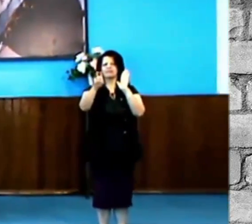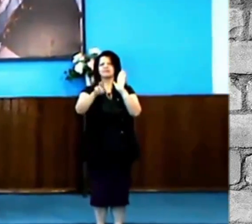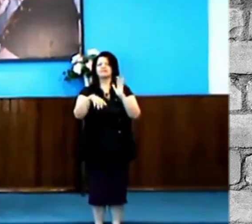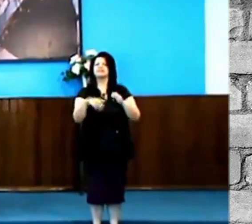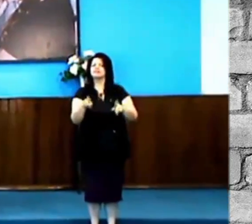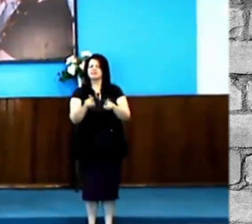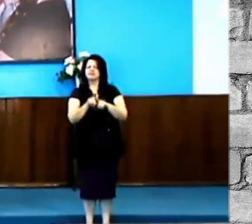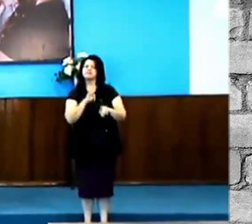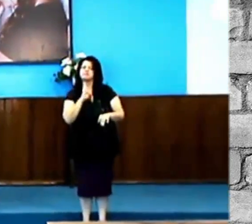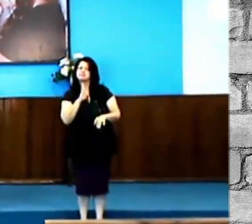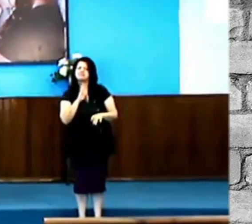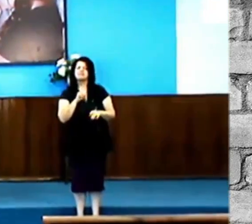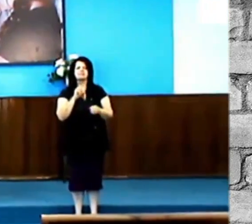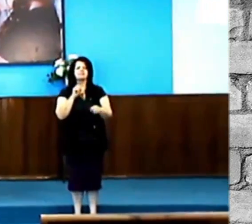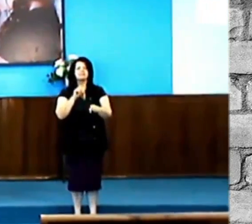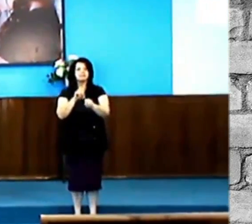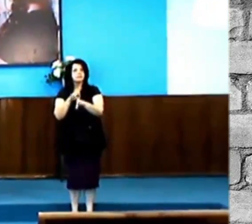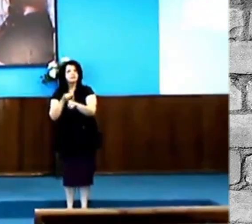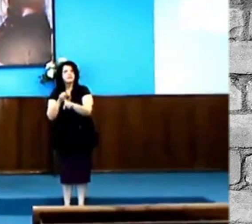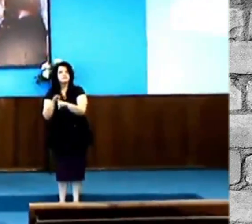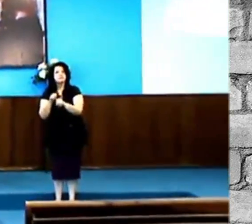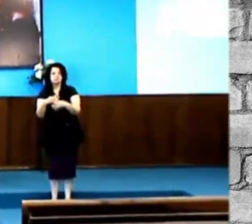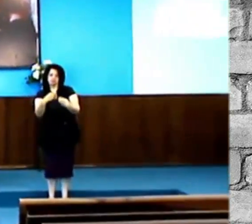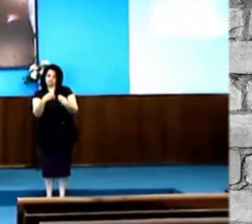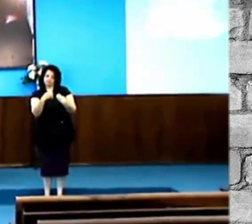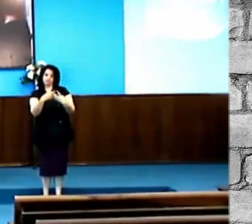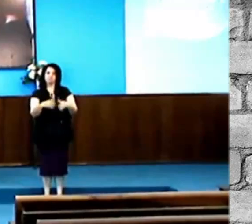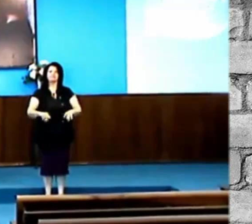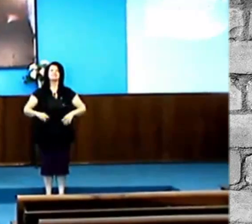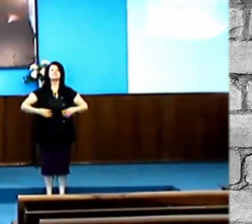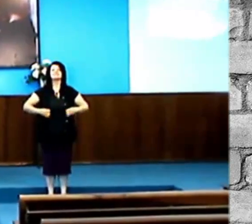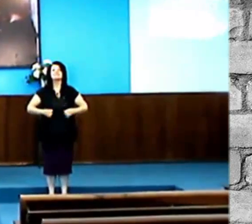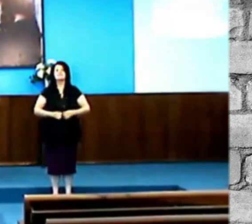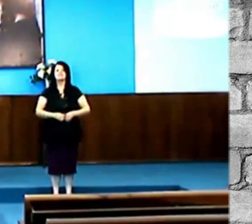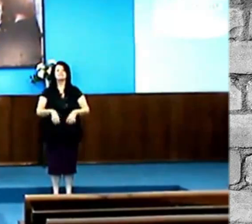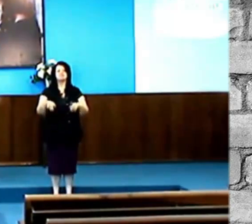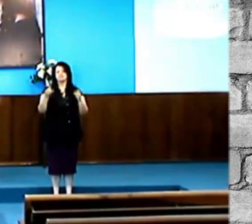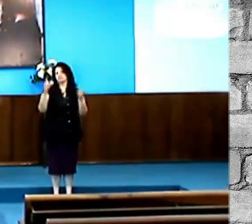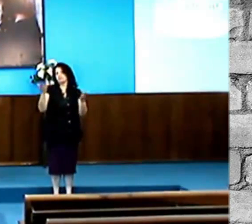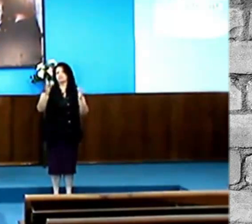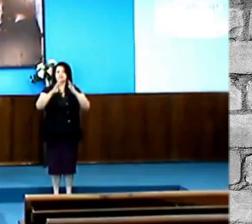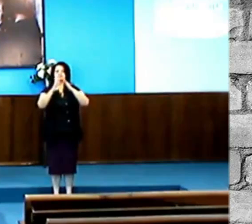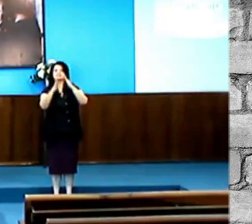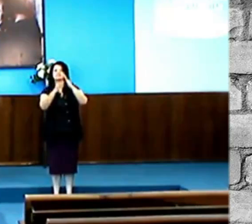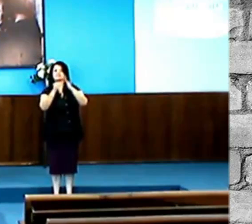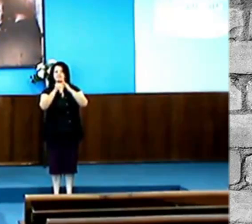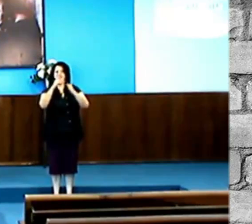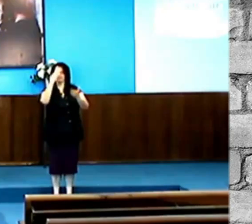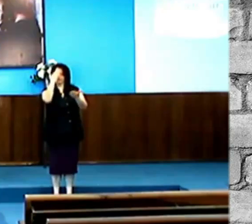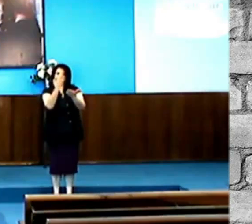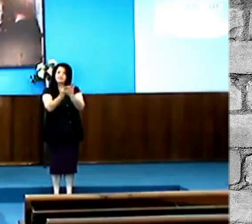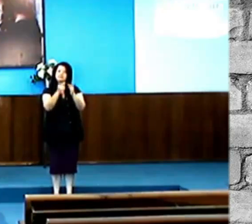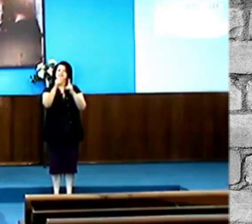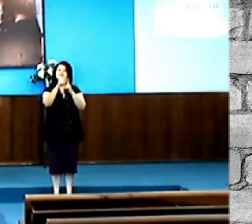muito conhecido nosso, é um texto que nos orienta nesse sentido. E nós, como igreja bíblica, fazemos isso também à luz dos princípios que a Escritura